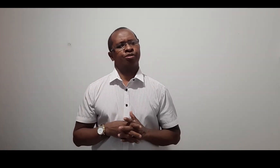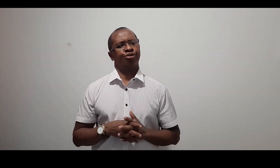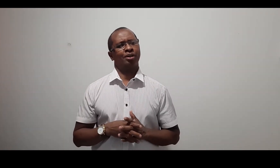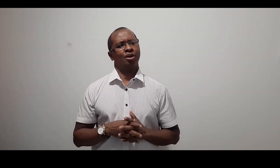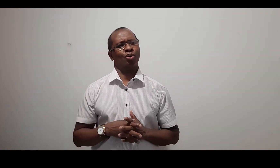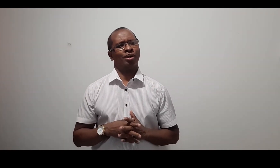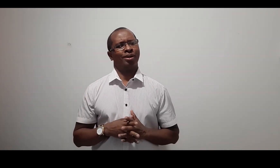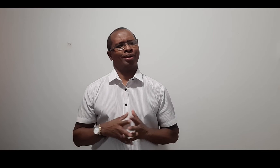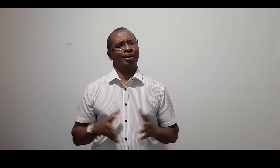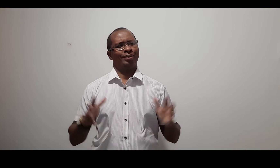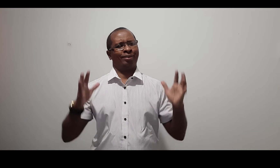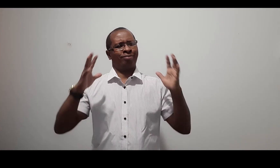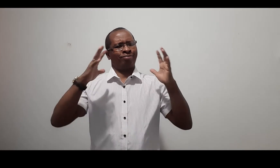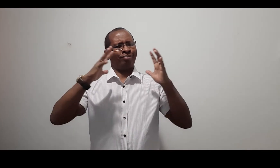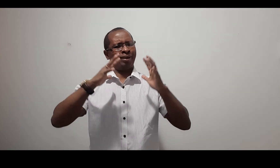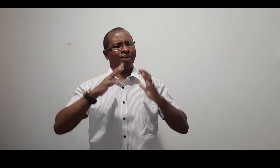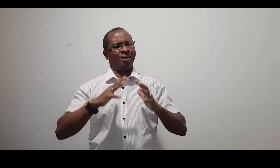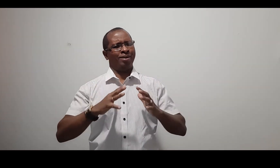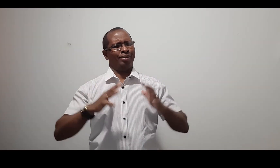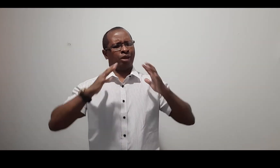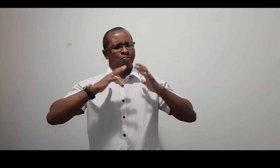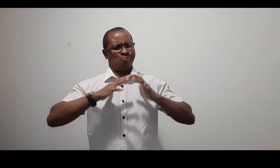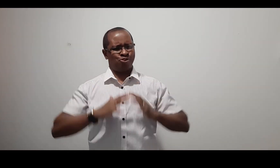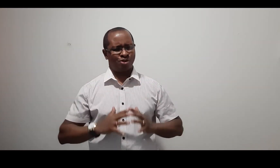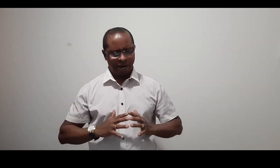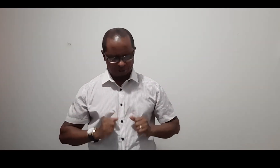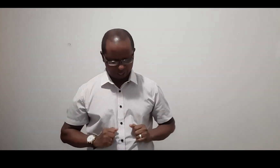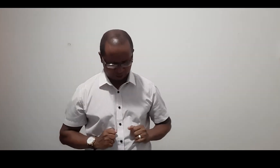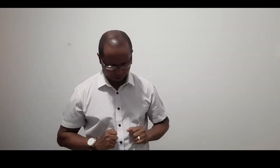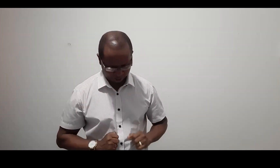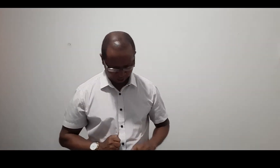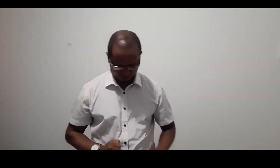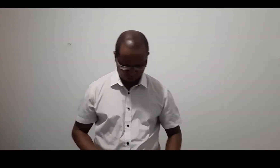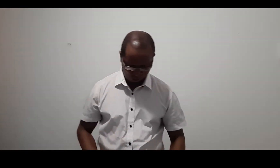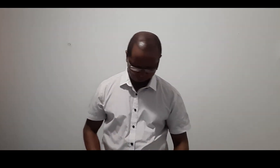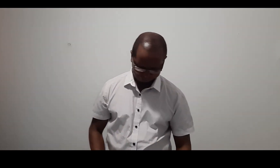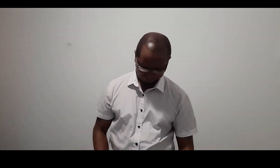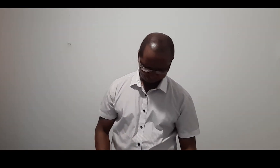fa ianao de tena tempolin'andriamanitra ny finao